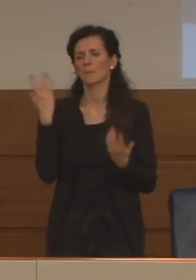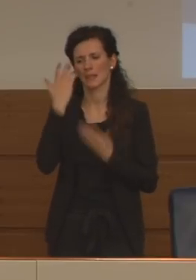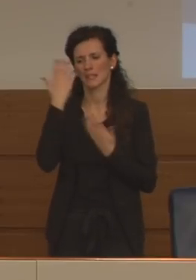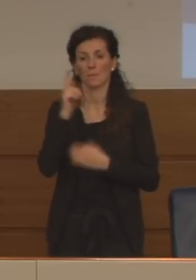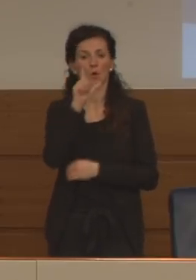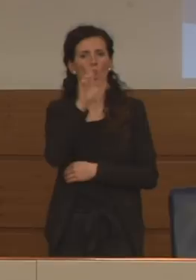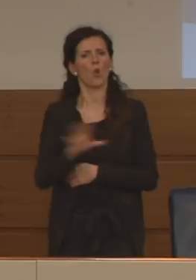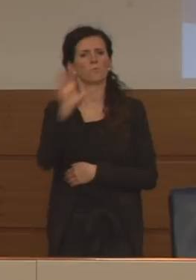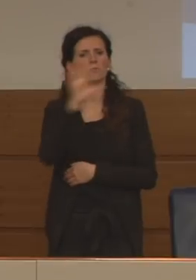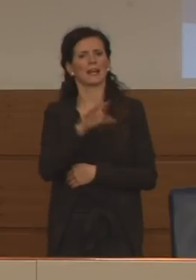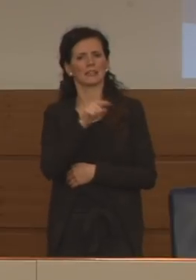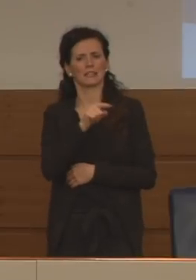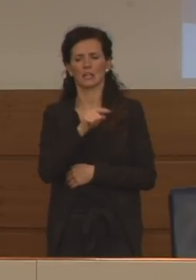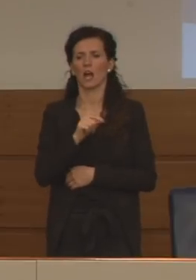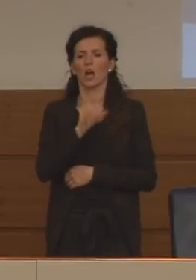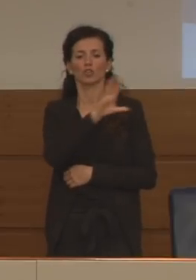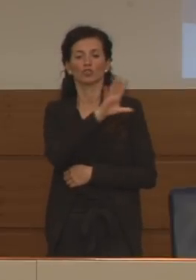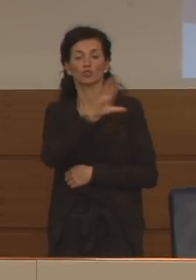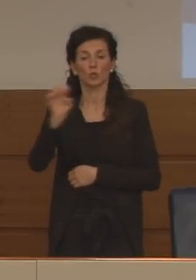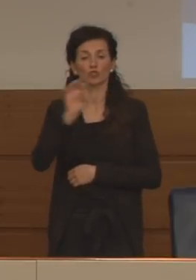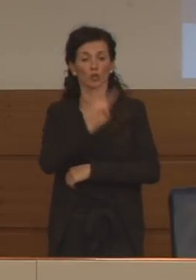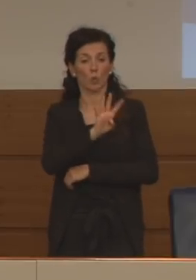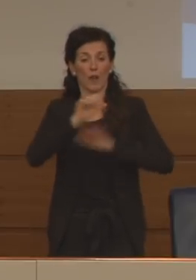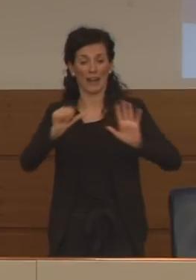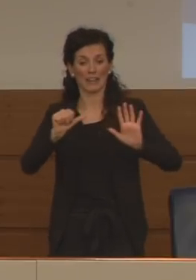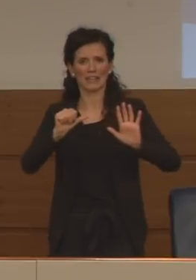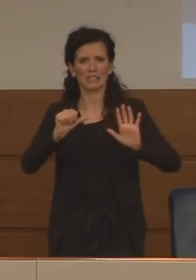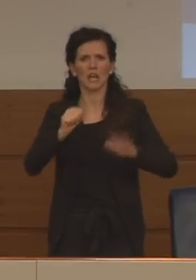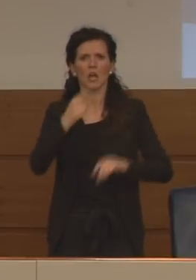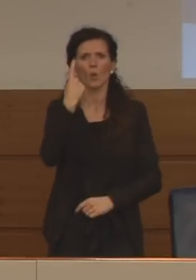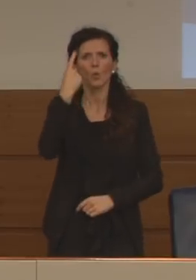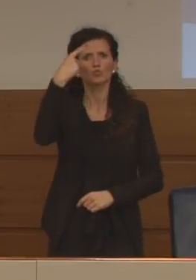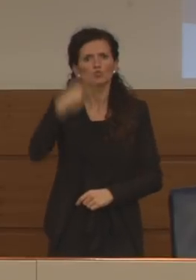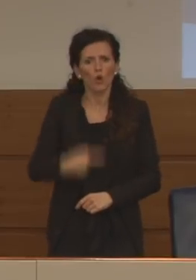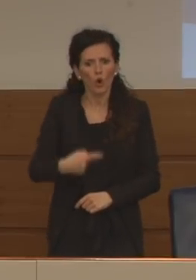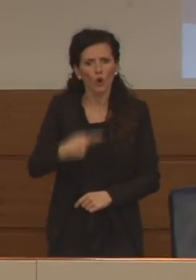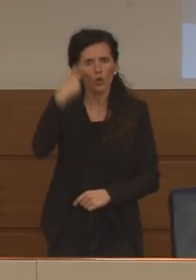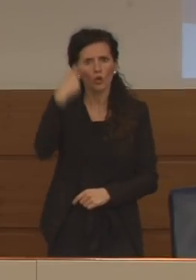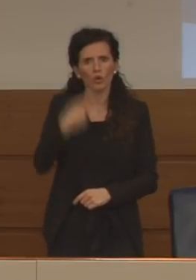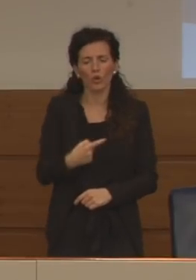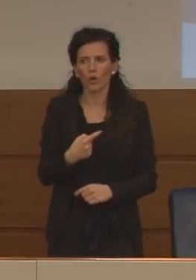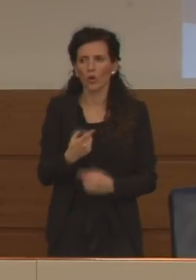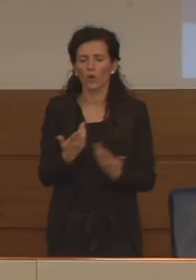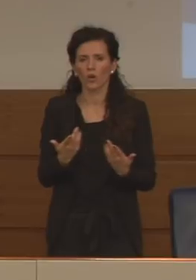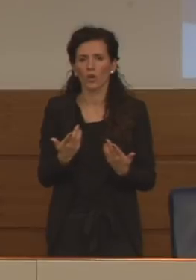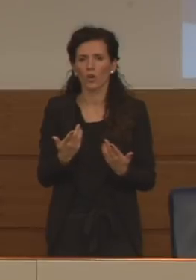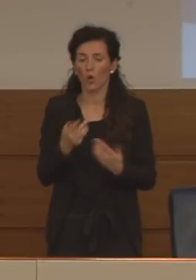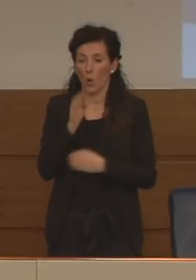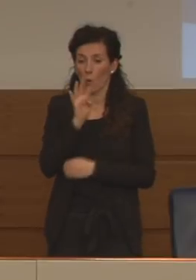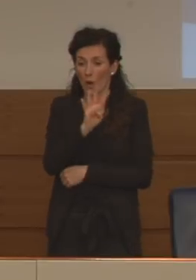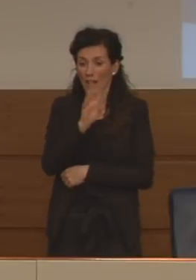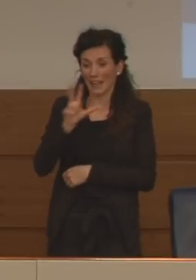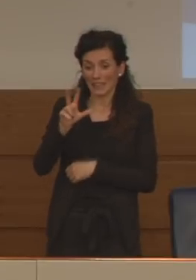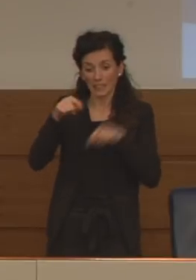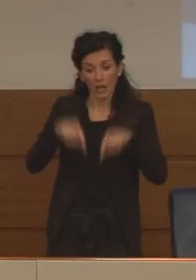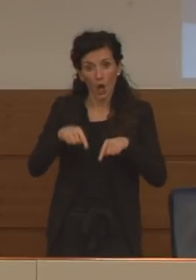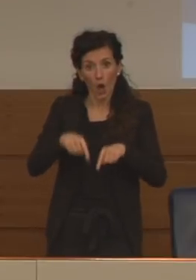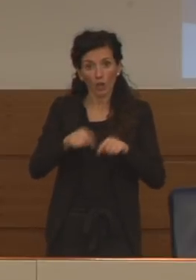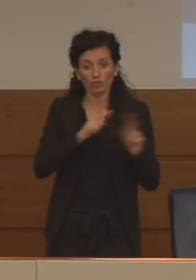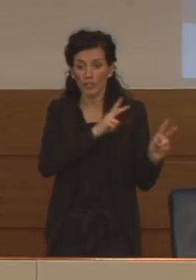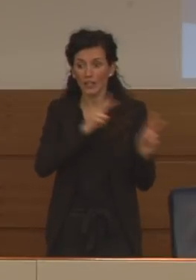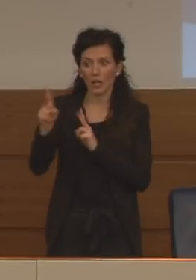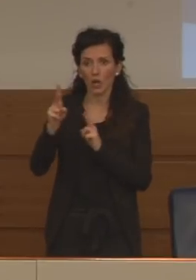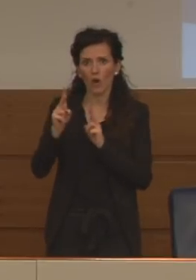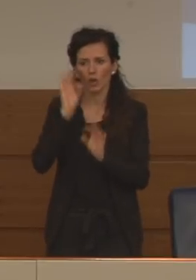della lombardia 546 vittime in un giorno sono stati 43 i ricoveri oggi in terapia intensiva